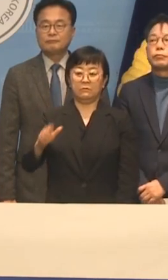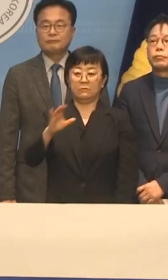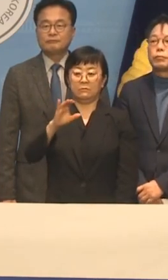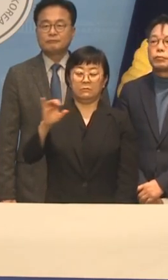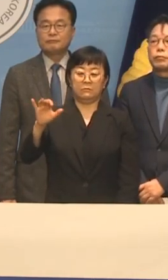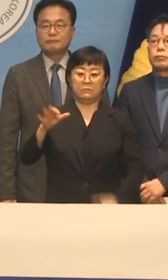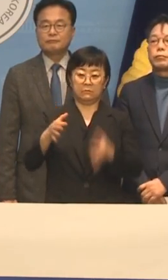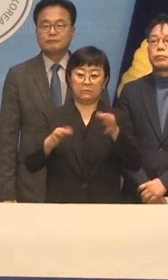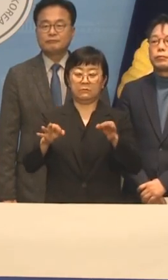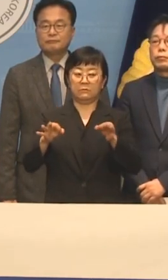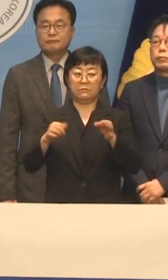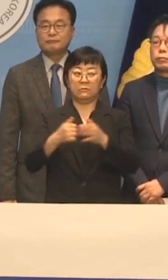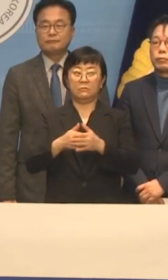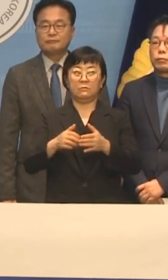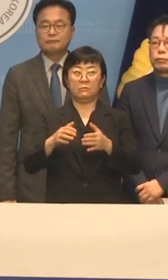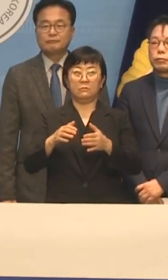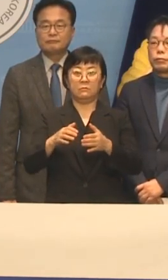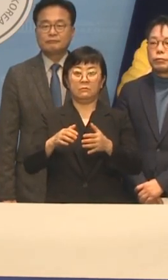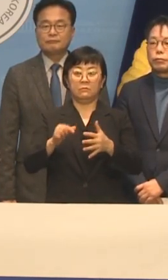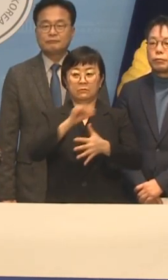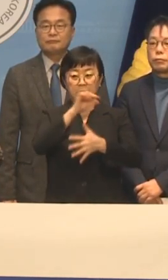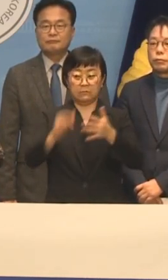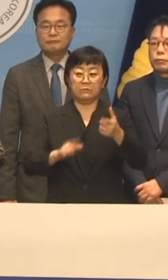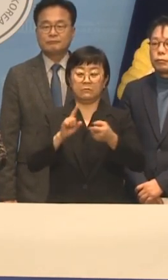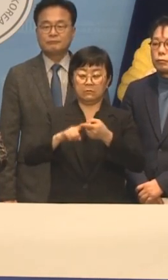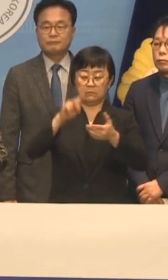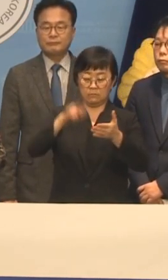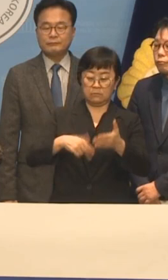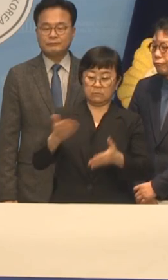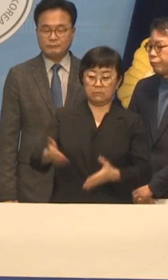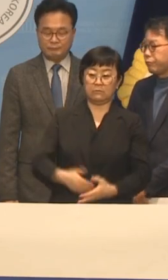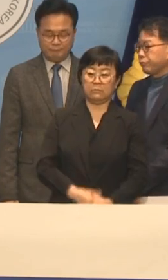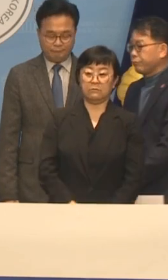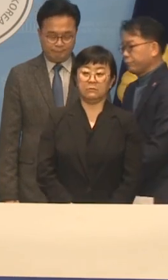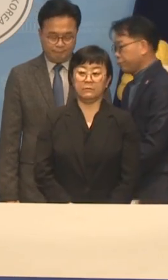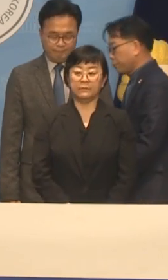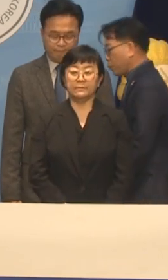이주원 사무총장, 그리고 이원혁 대변인 순서로 읽도록 하겠습니다.